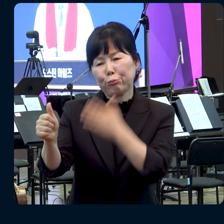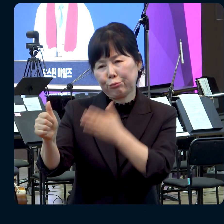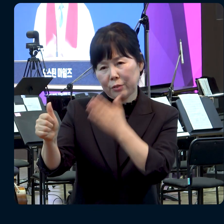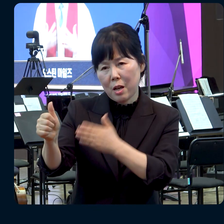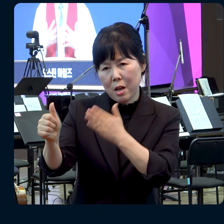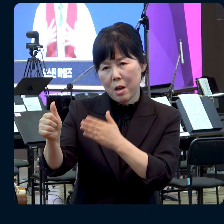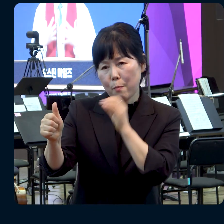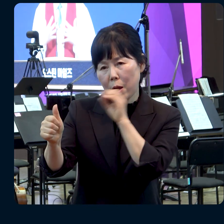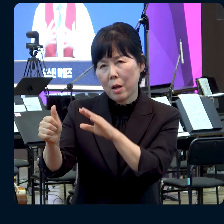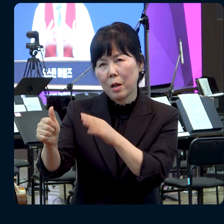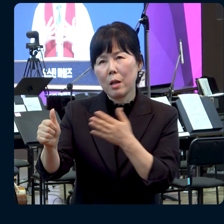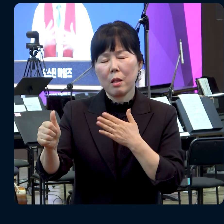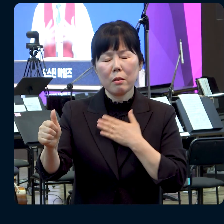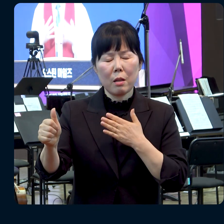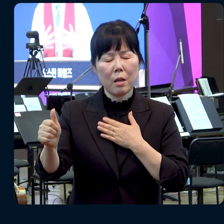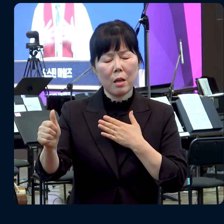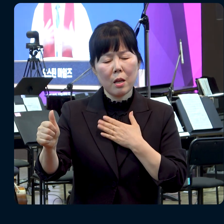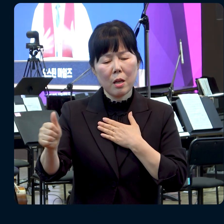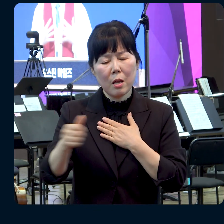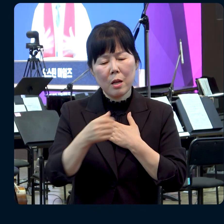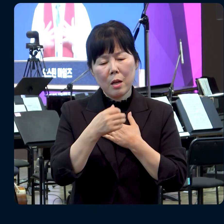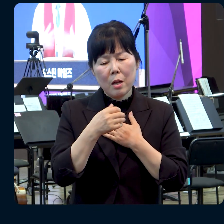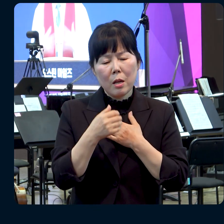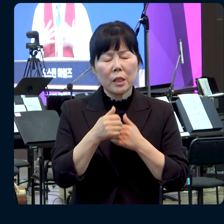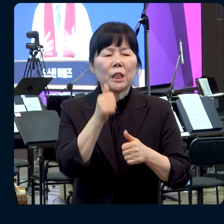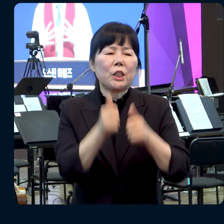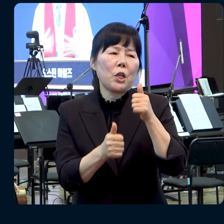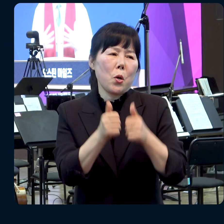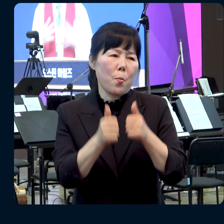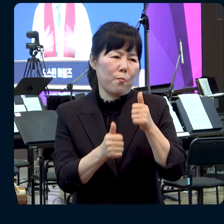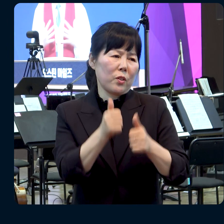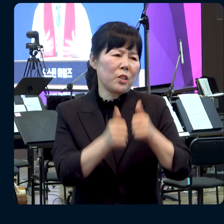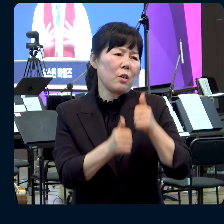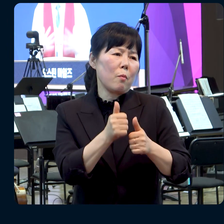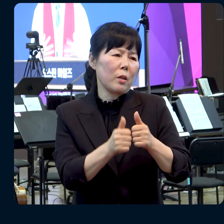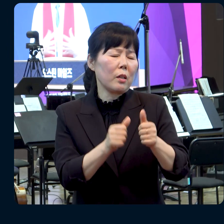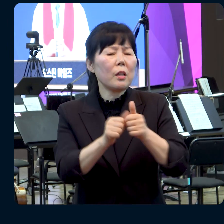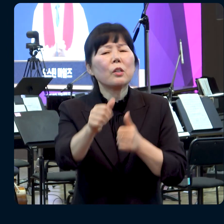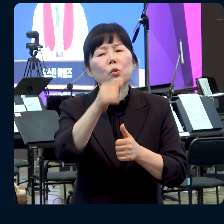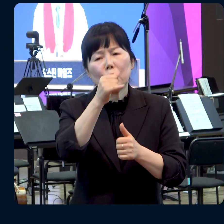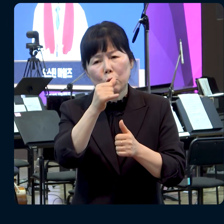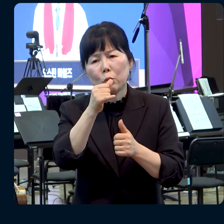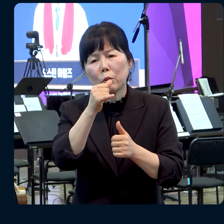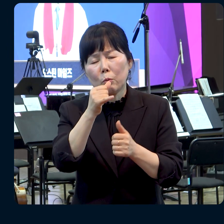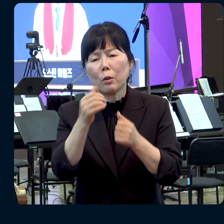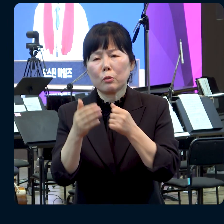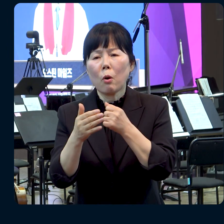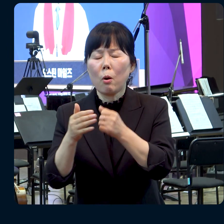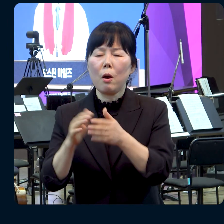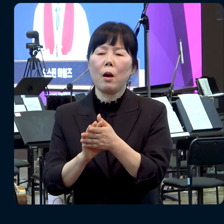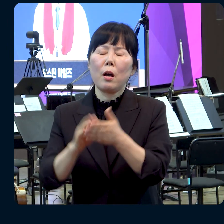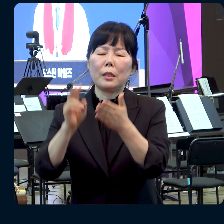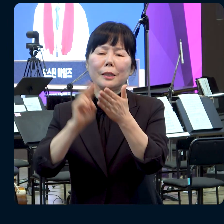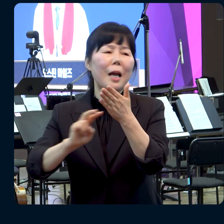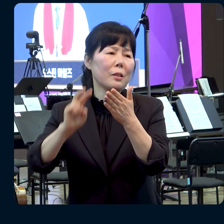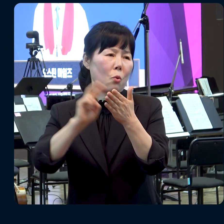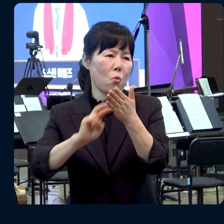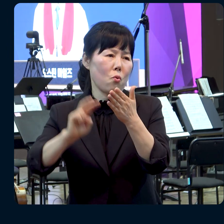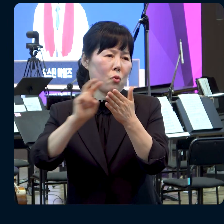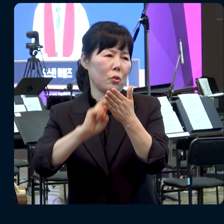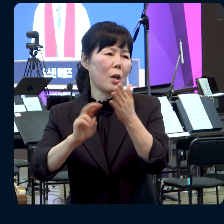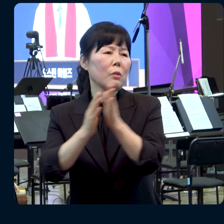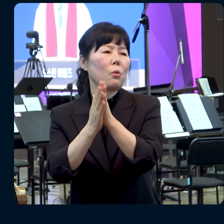부탁합니다. 내가 이 시험을 이길 수 있도록 찬송가를 좀 하나 만들어 달라고 부탁을